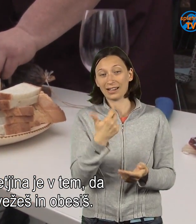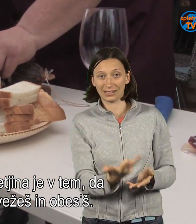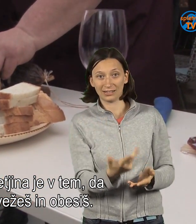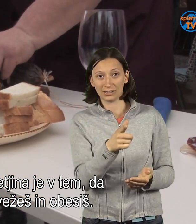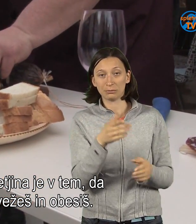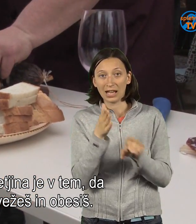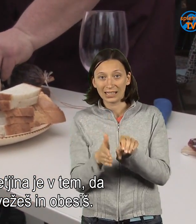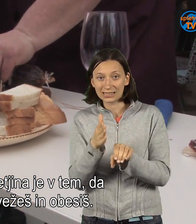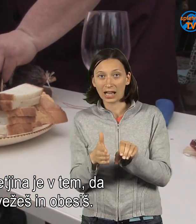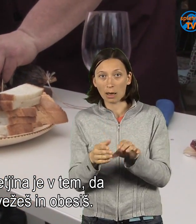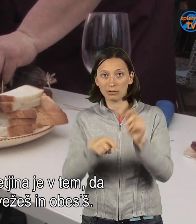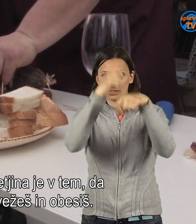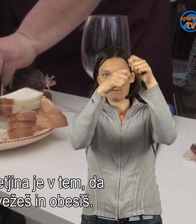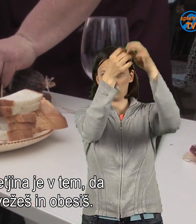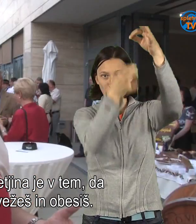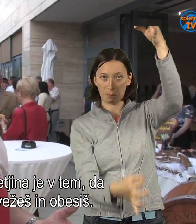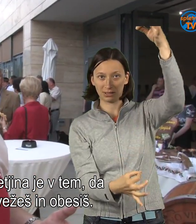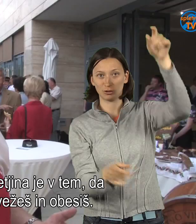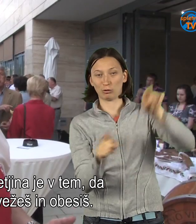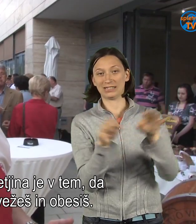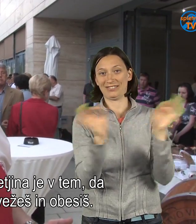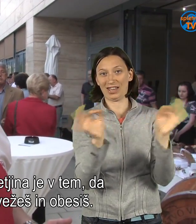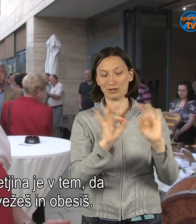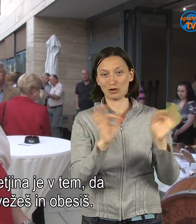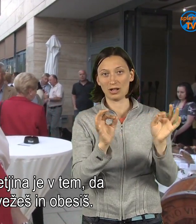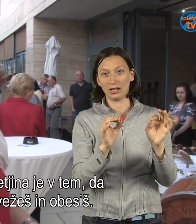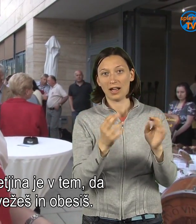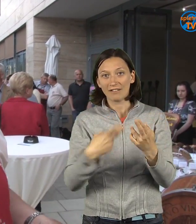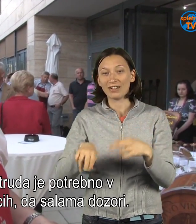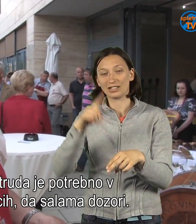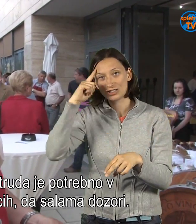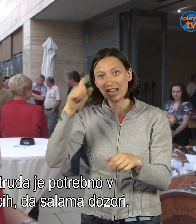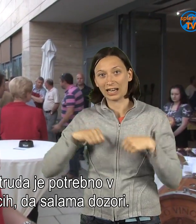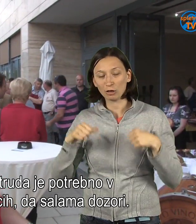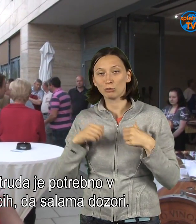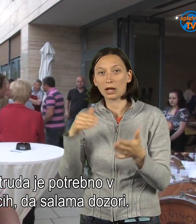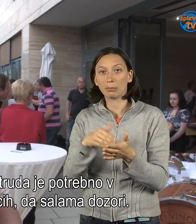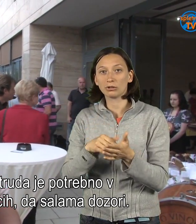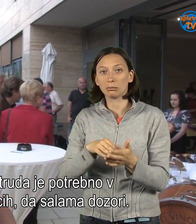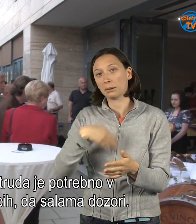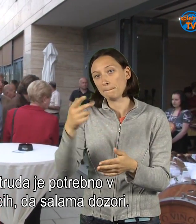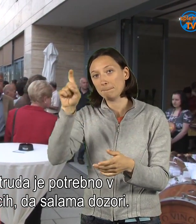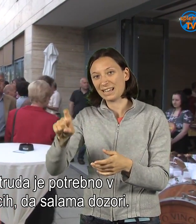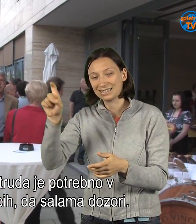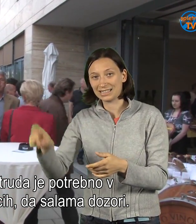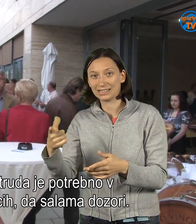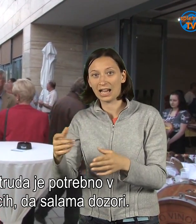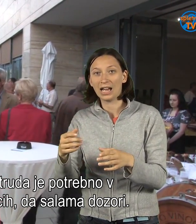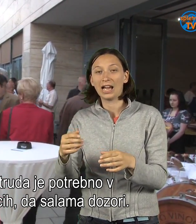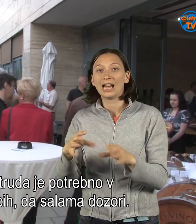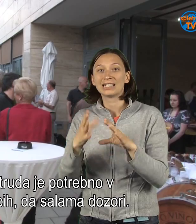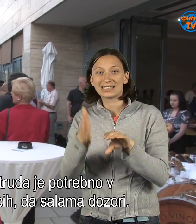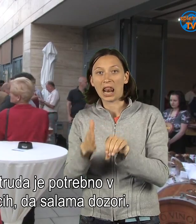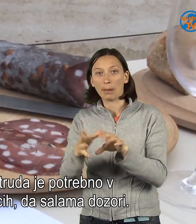v tem, da salamo zavežeš, obesiš kot svežo, da je mogoče več znanja in truda potrebno v naslednjih mesecih, da